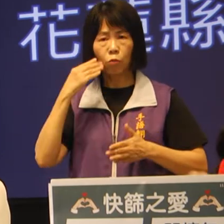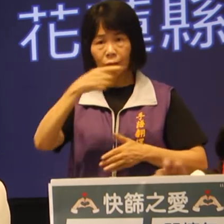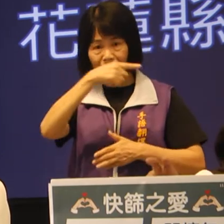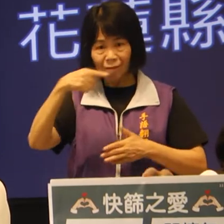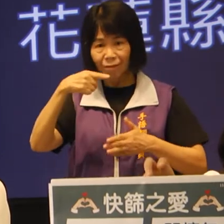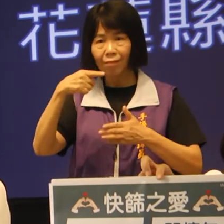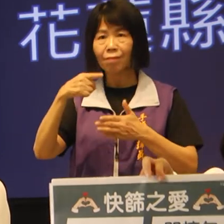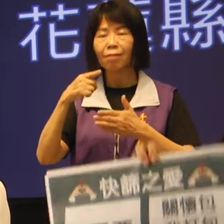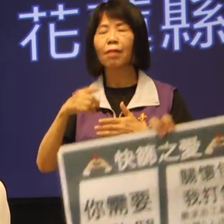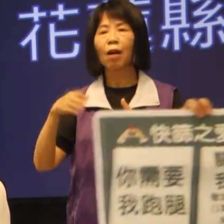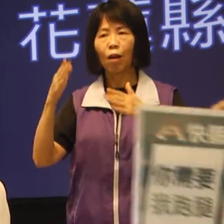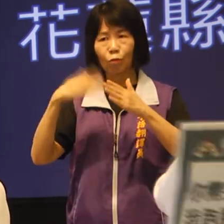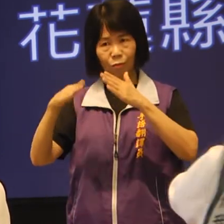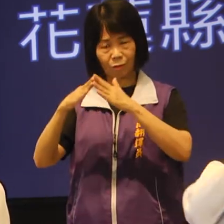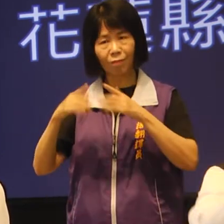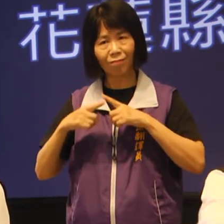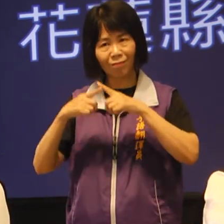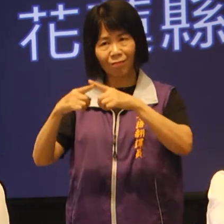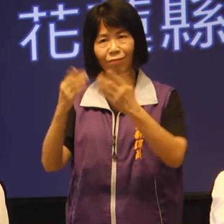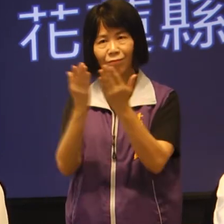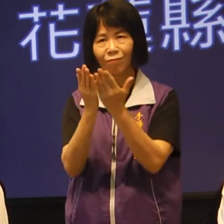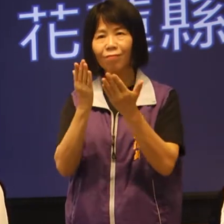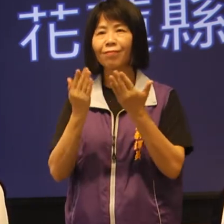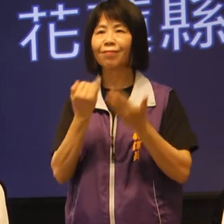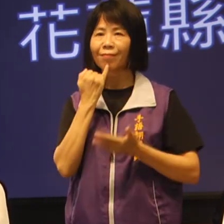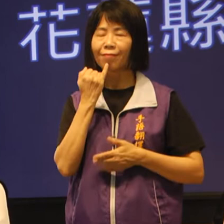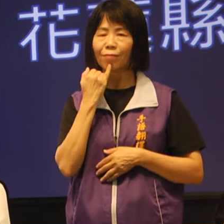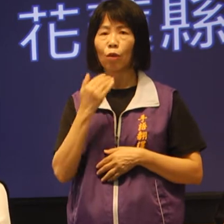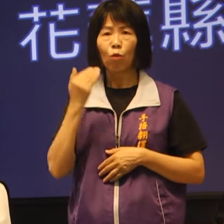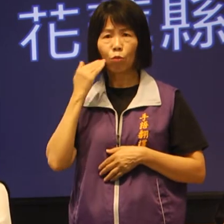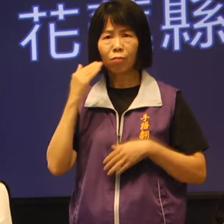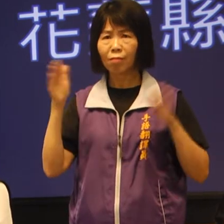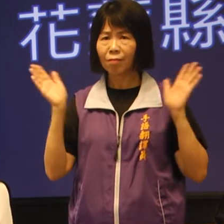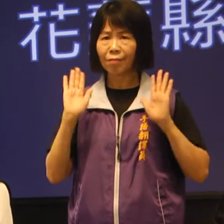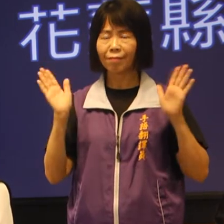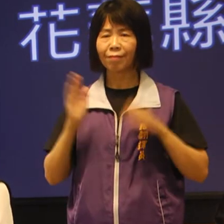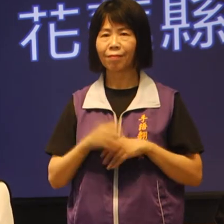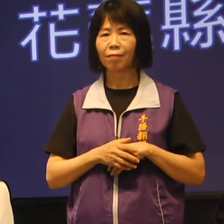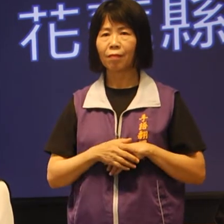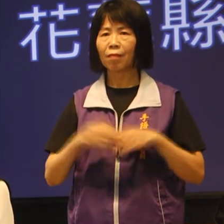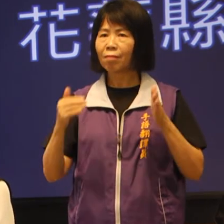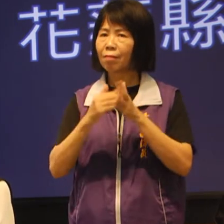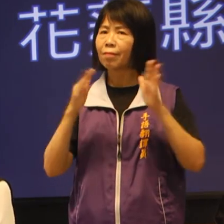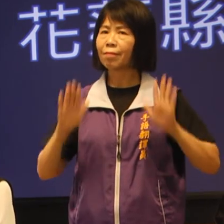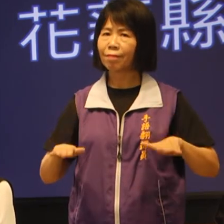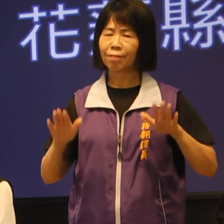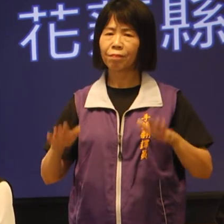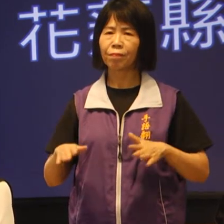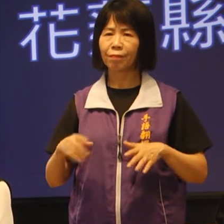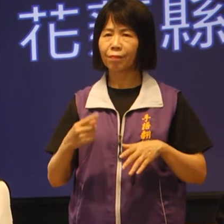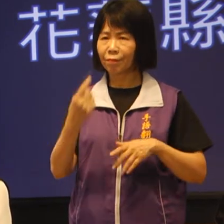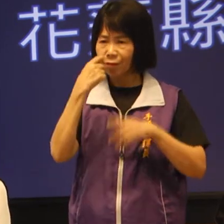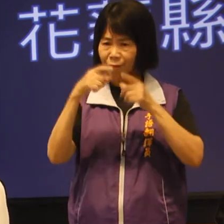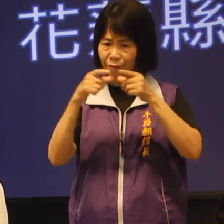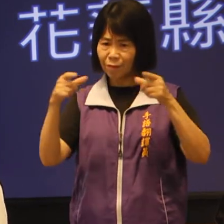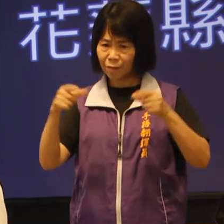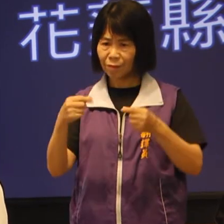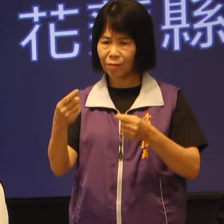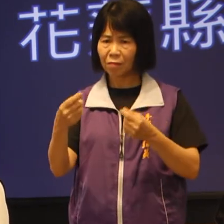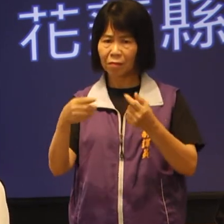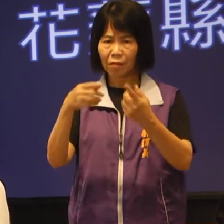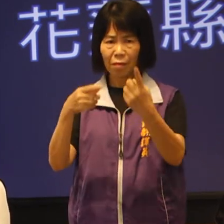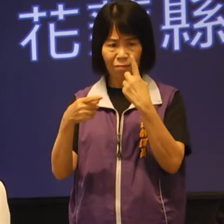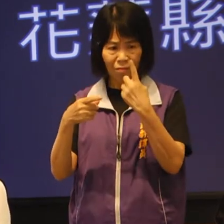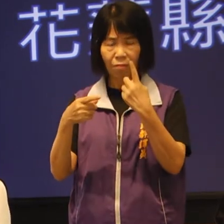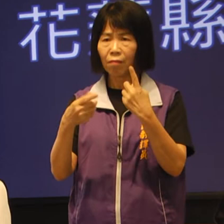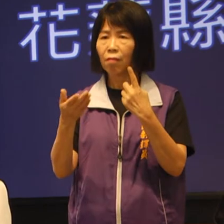之后再进入学校。那如果呢我们的孩子呢到现在还没有拿到一剂的一个快